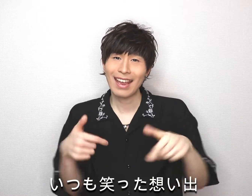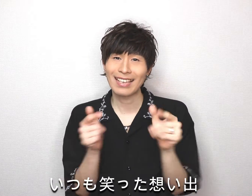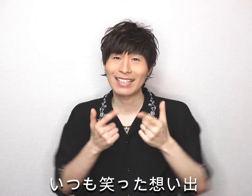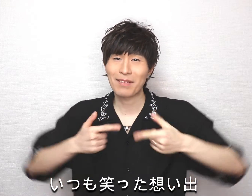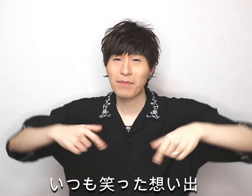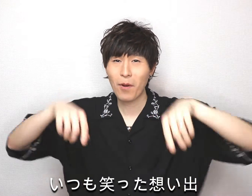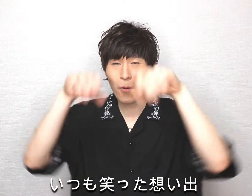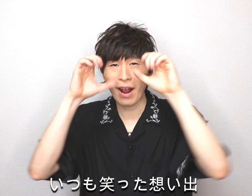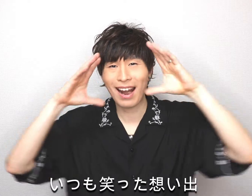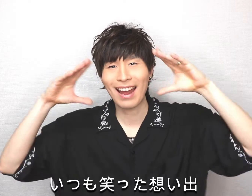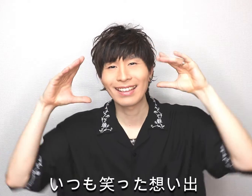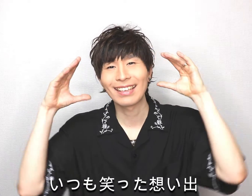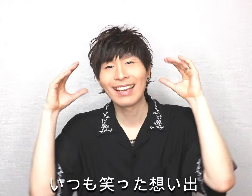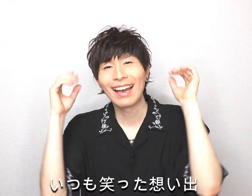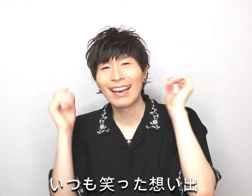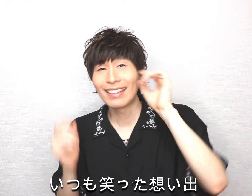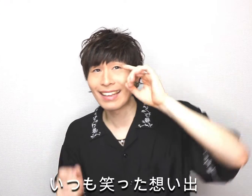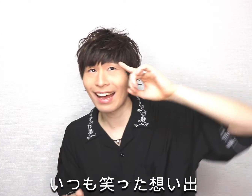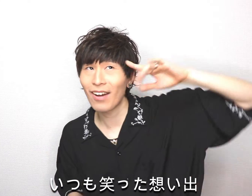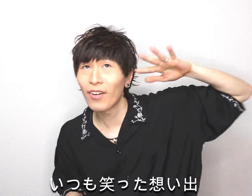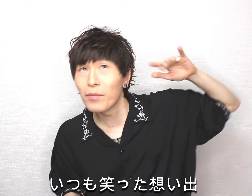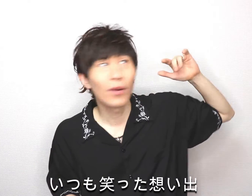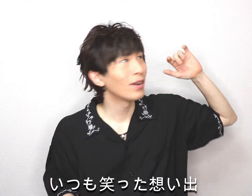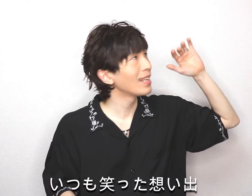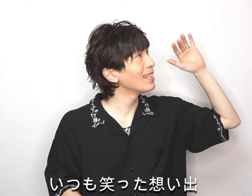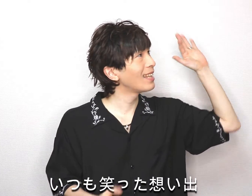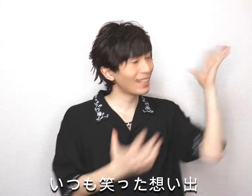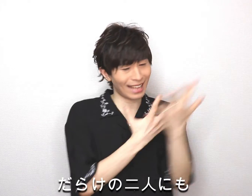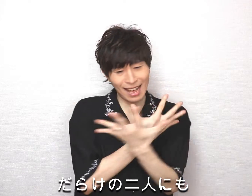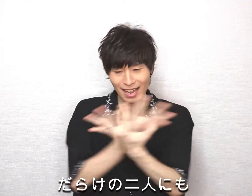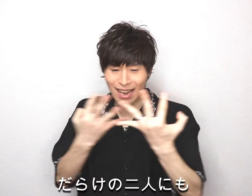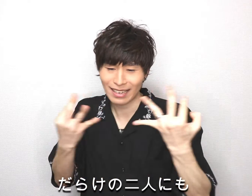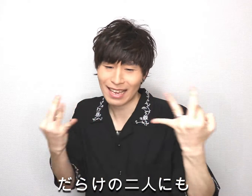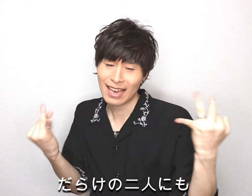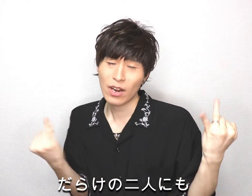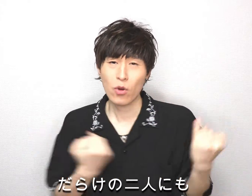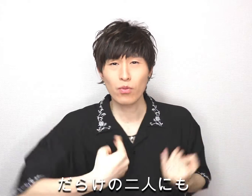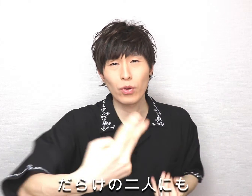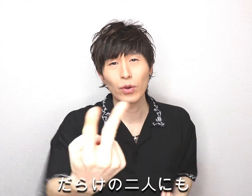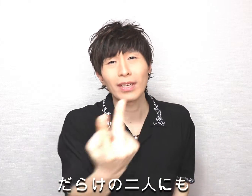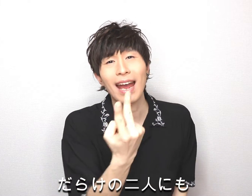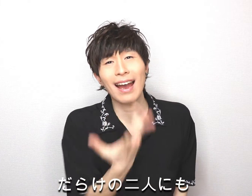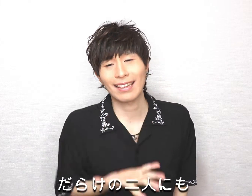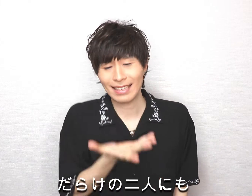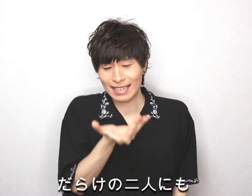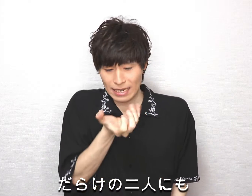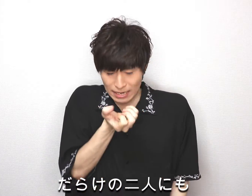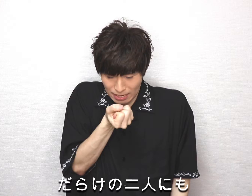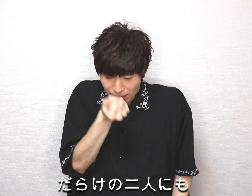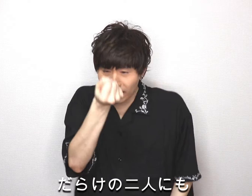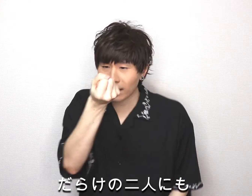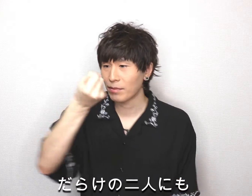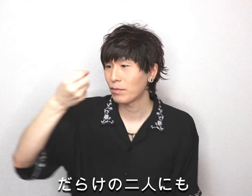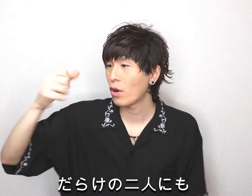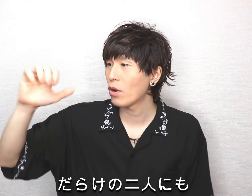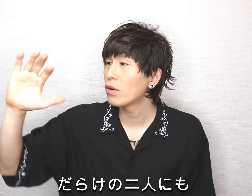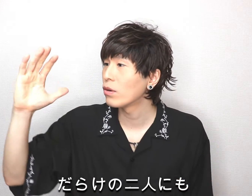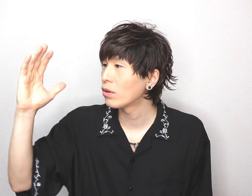いつも笑った思い出だらけの二人にも、